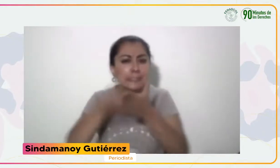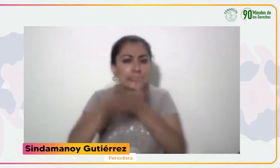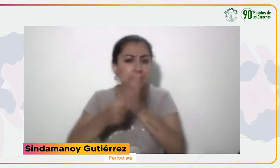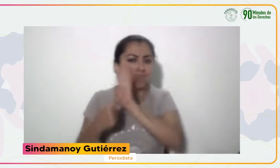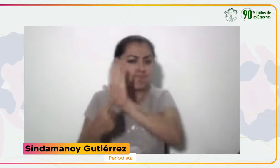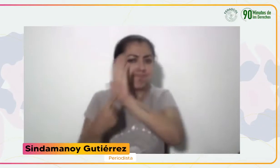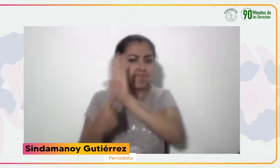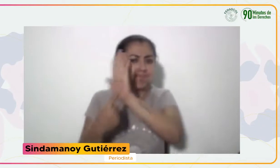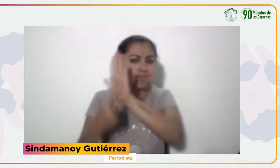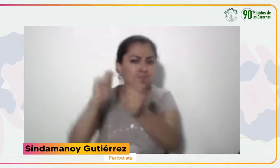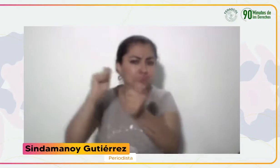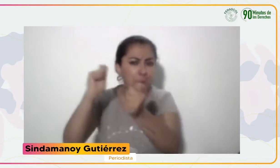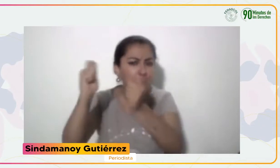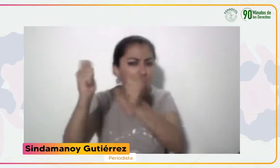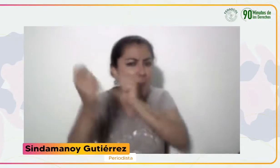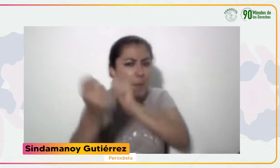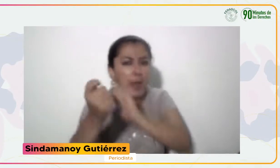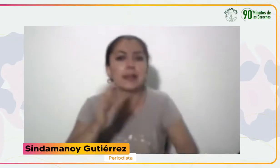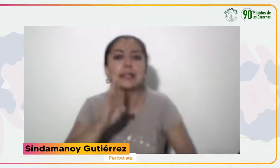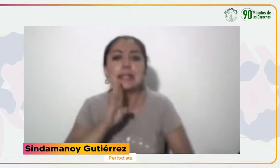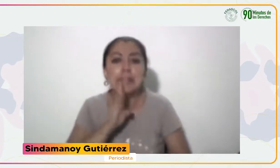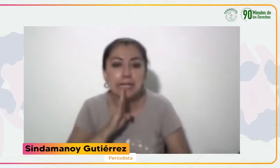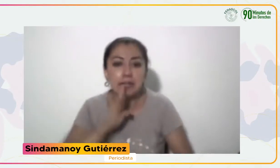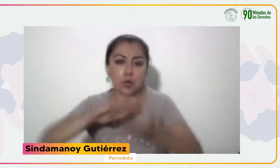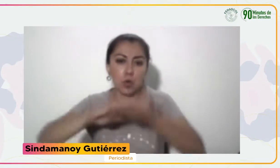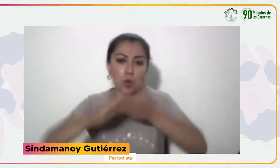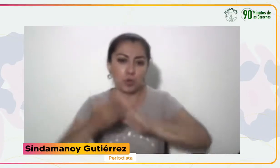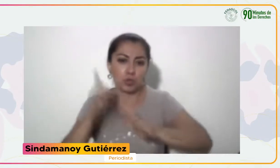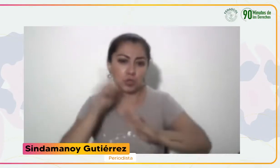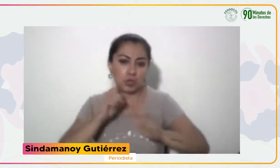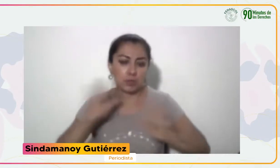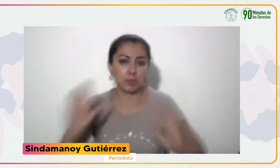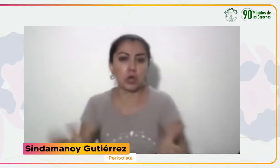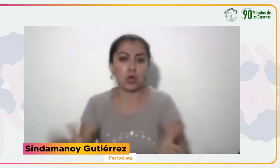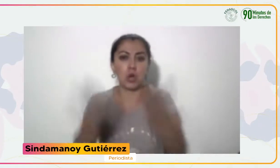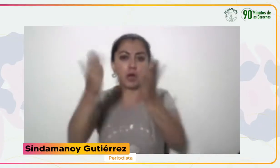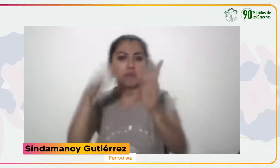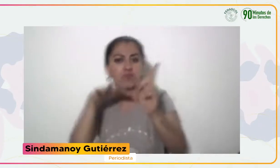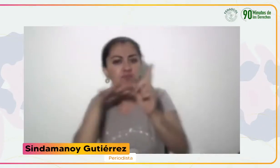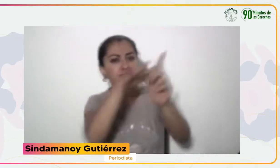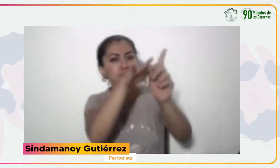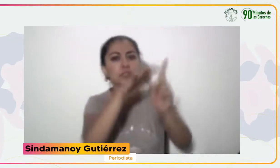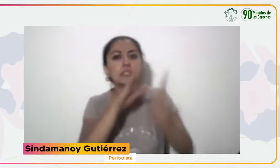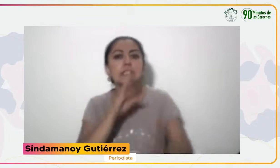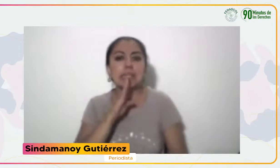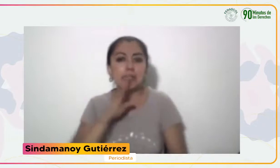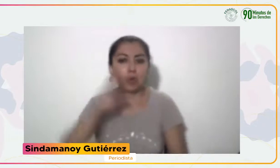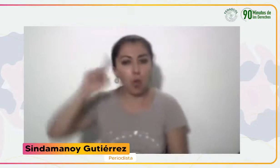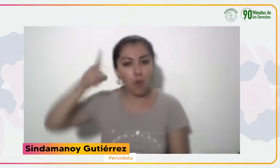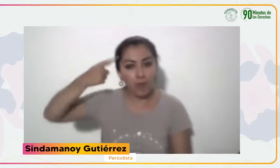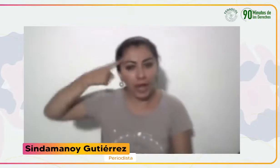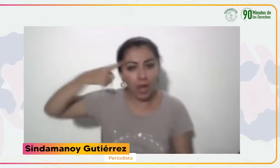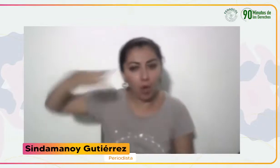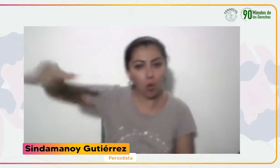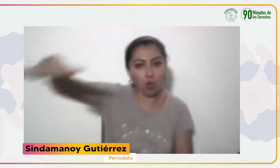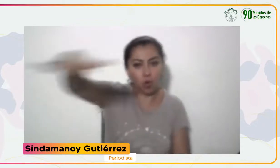soy lideresa desde el egocentrismo, no, sino que lo hago para llevar esas transformaciones y que también haya una transformación